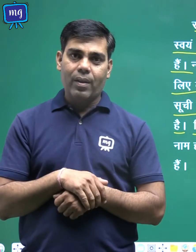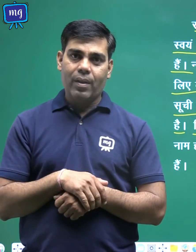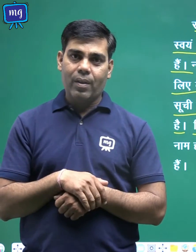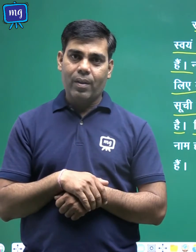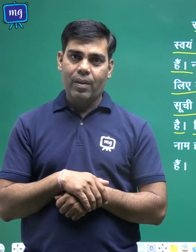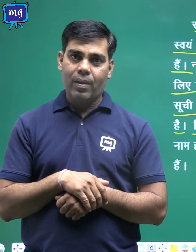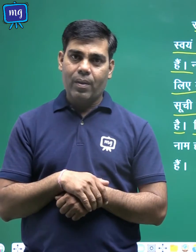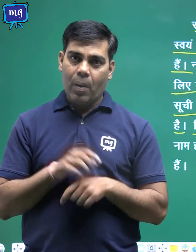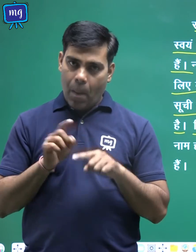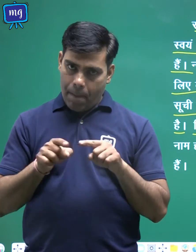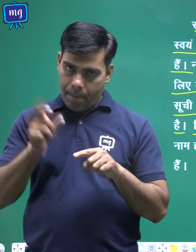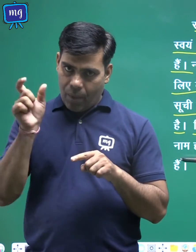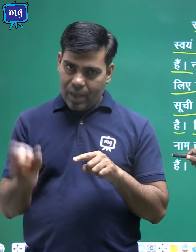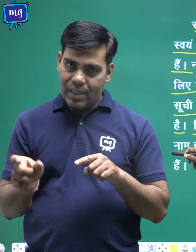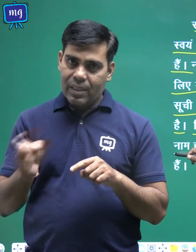मतदाताओं के